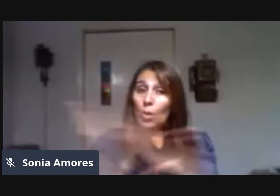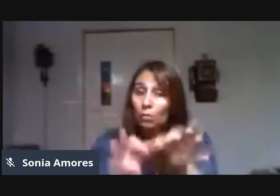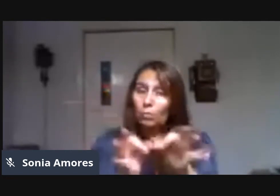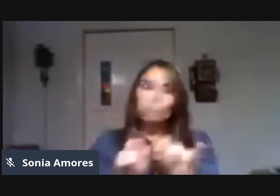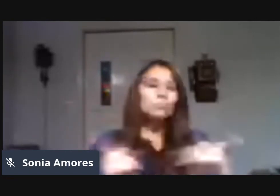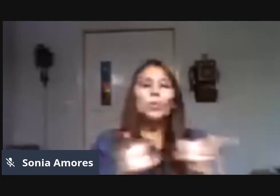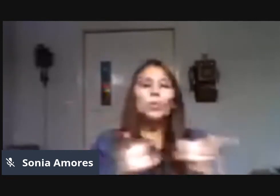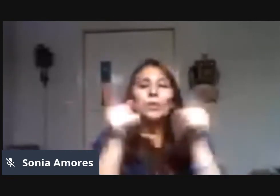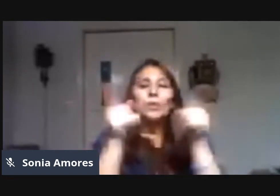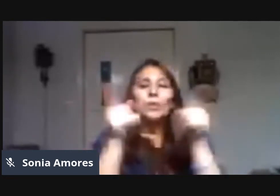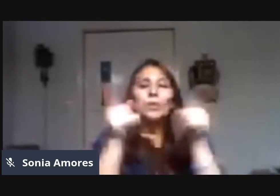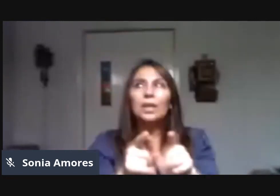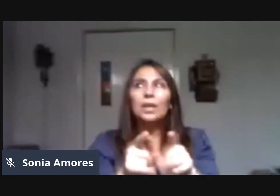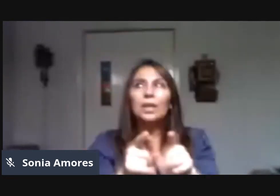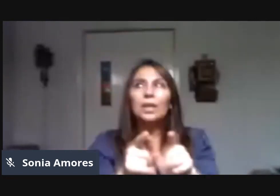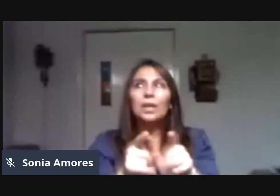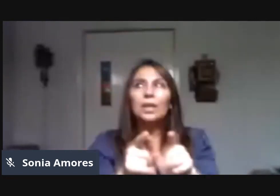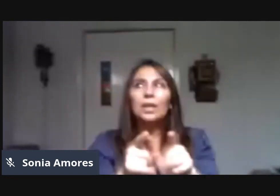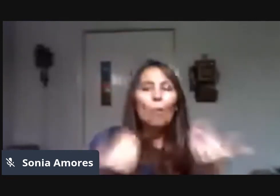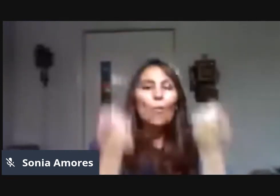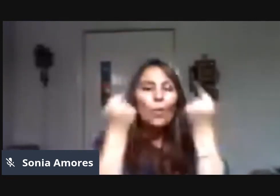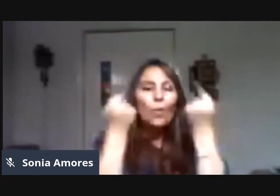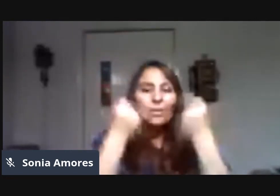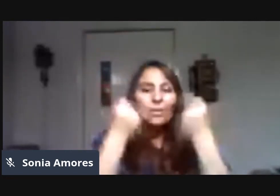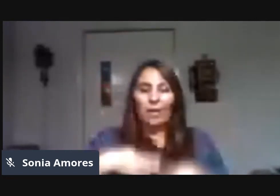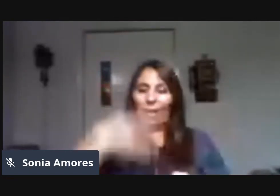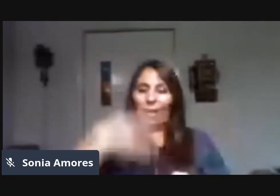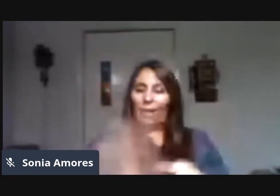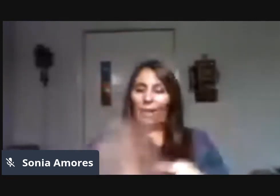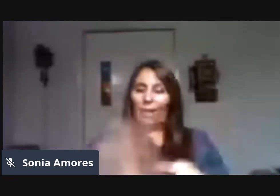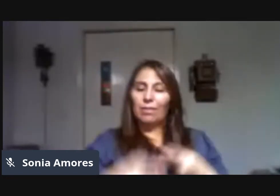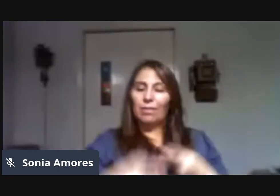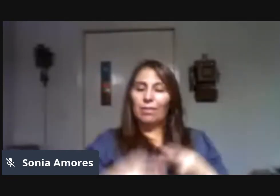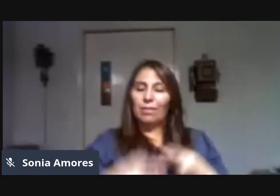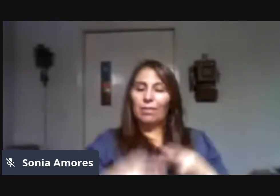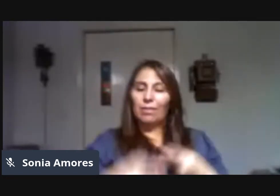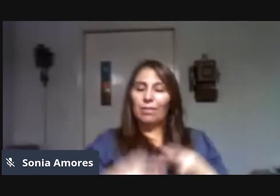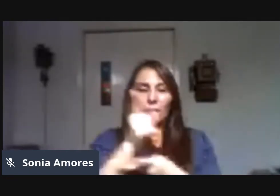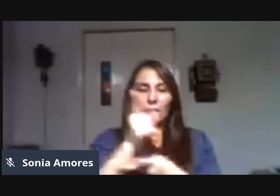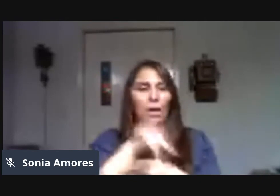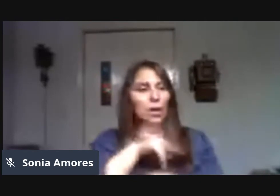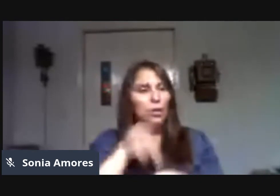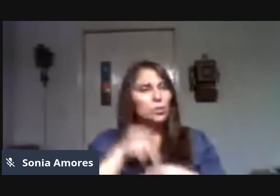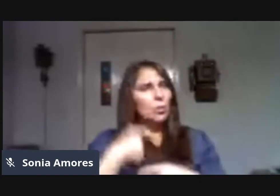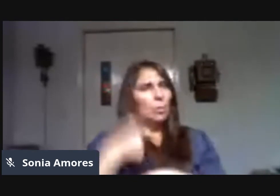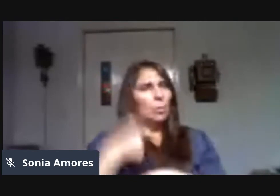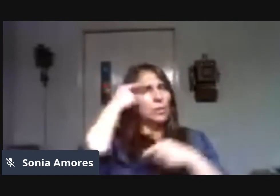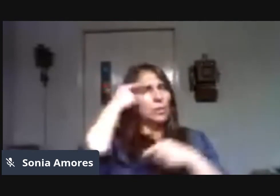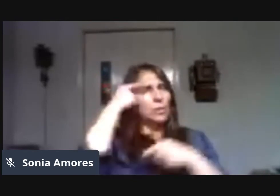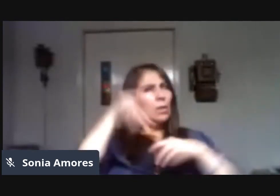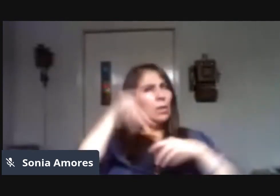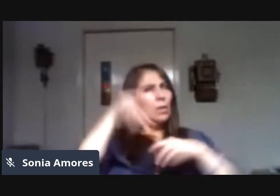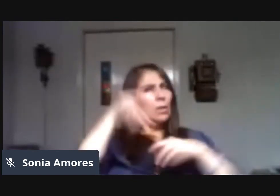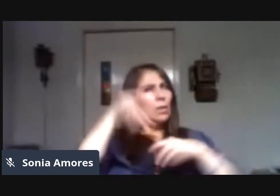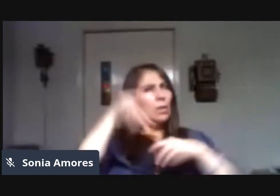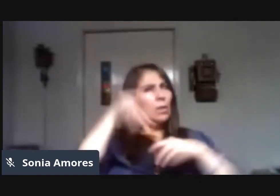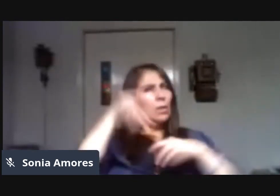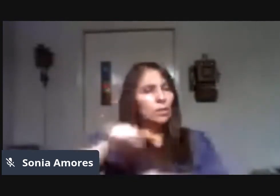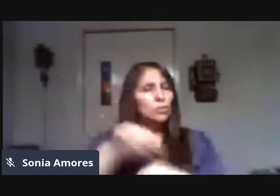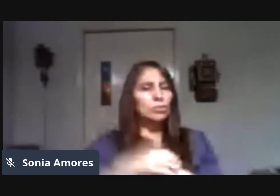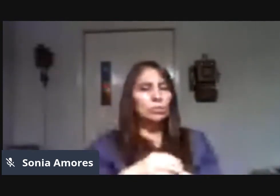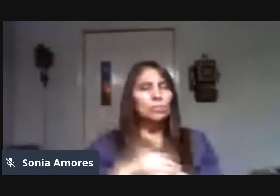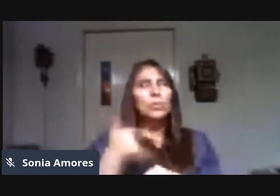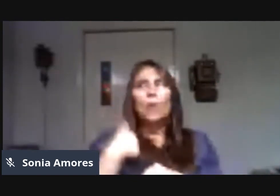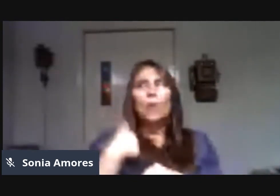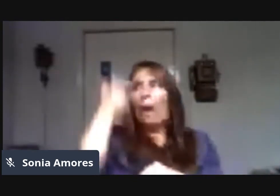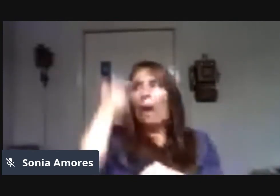de comprensión ético, político, donde asumimos los derechos, entendidos ellos como un ejercicio de lucha